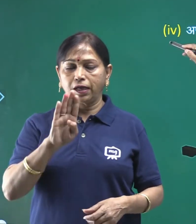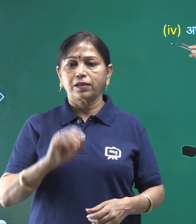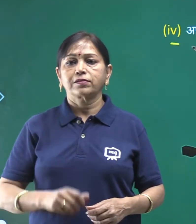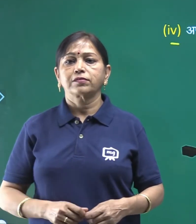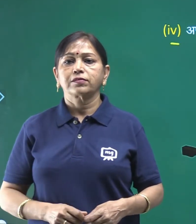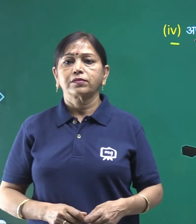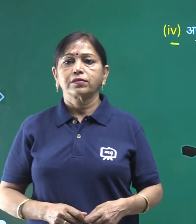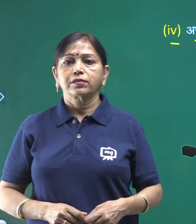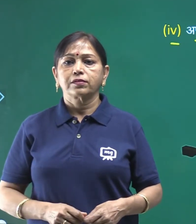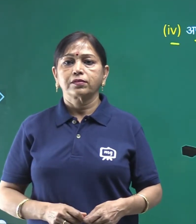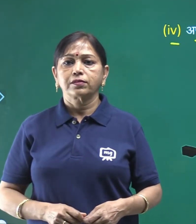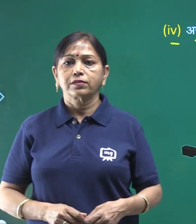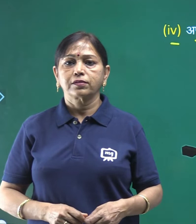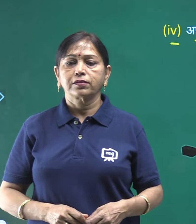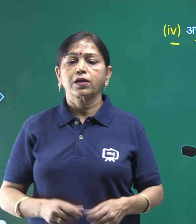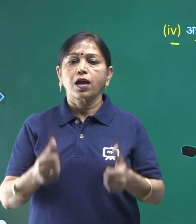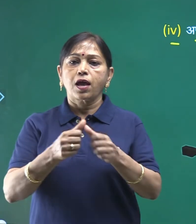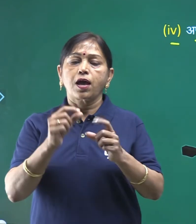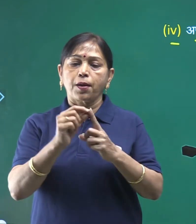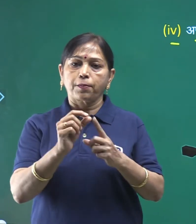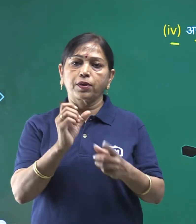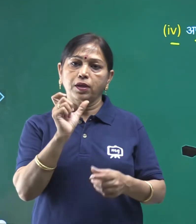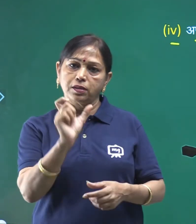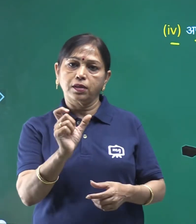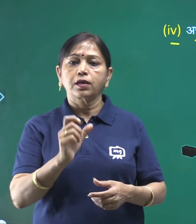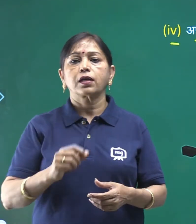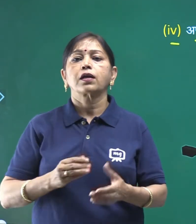चार, अपकेंद्रीकरण विधि।